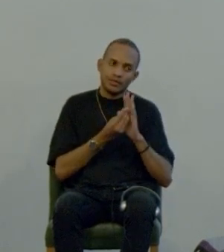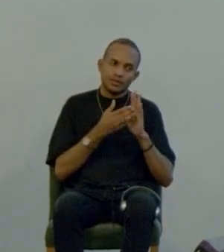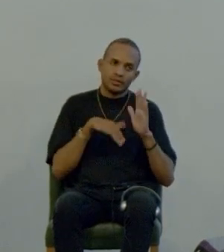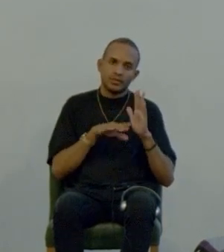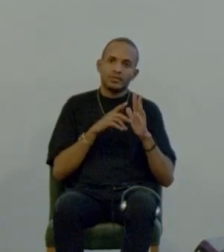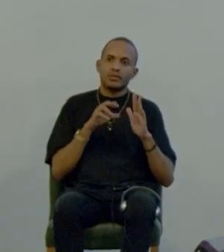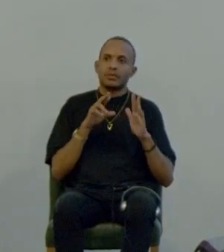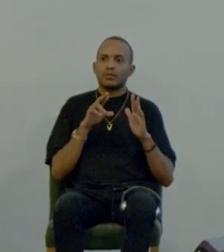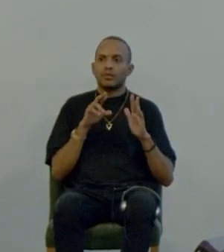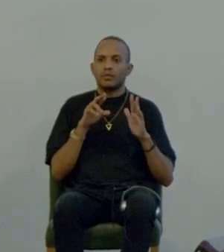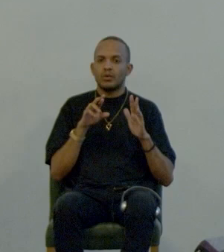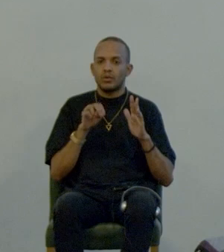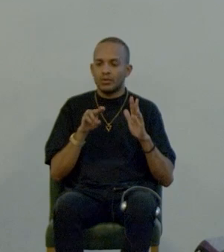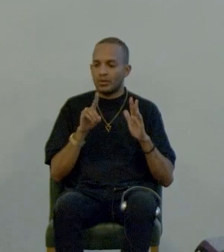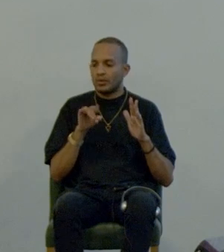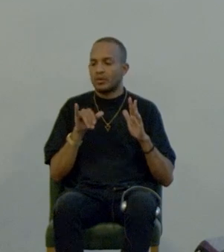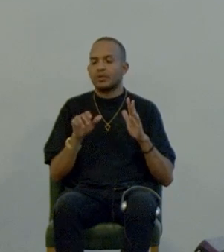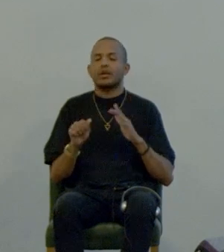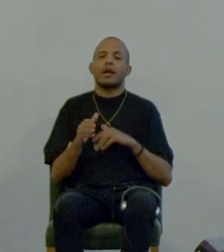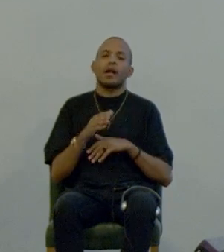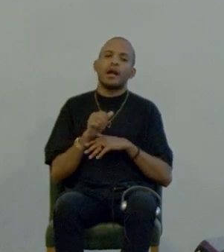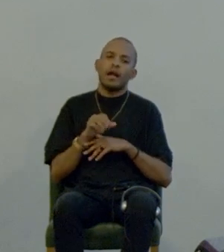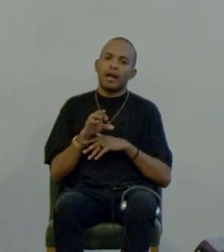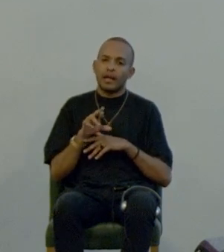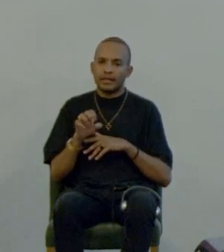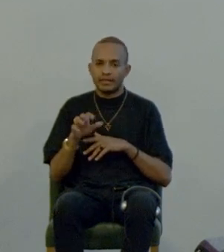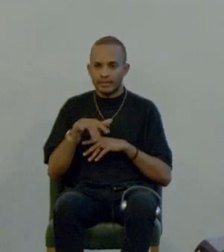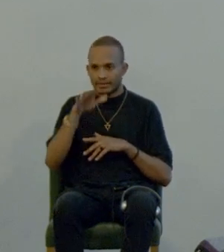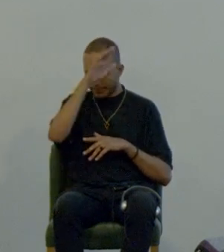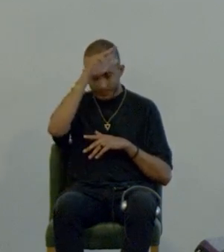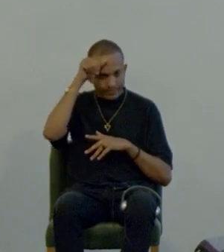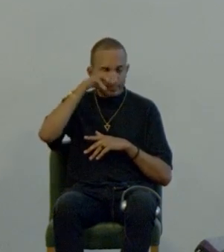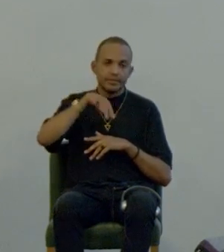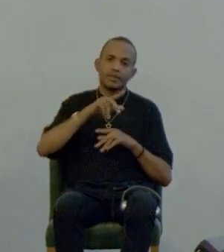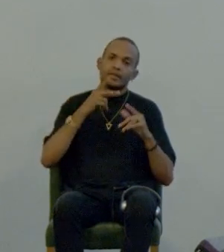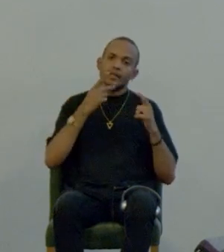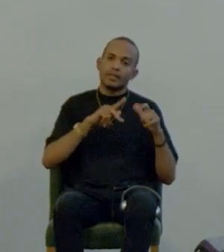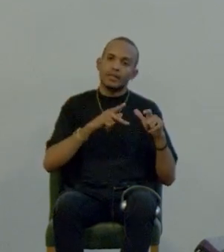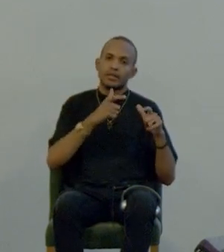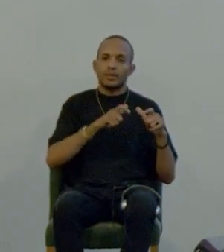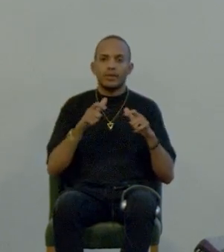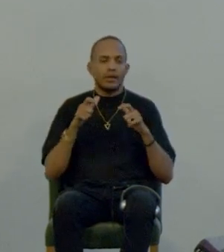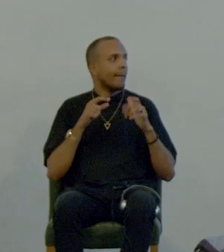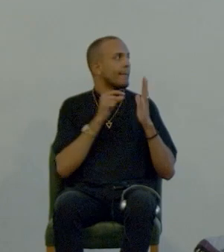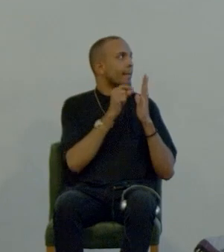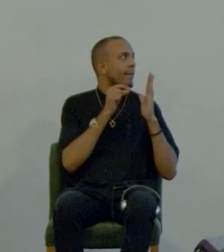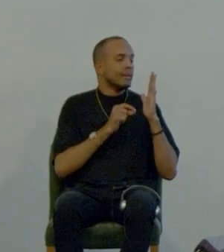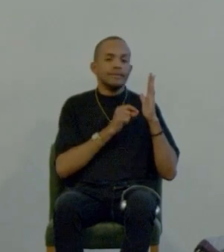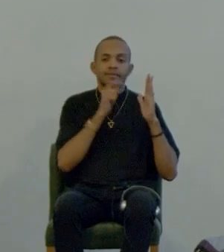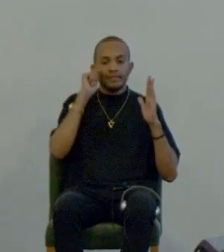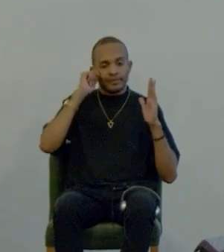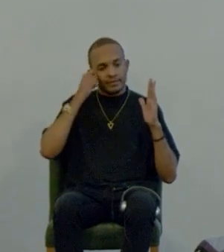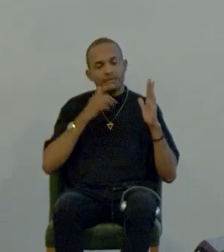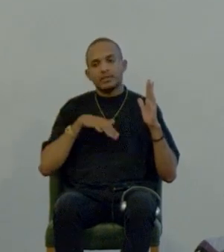em Rondônia, no Acre, né, no sudoeste da Amazônia, na Bolívia também. E nessa região, esses pontos marcados em preto aqui, são